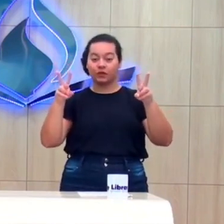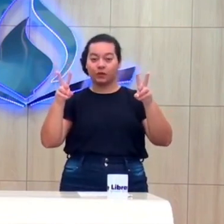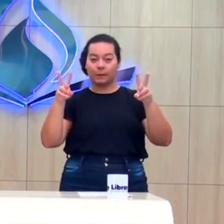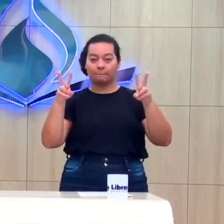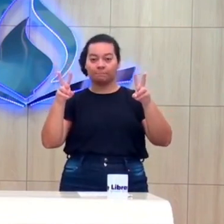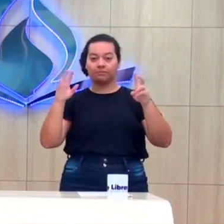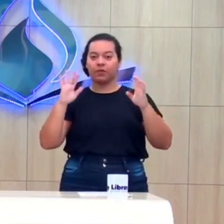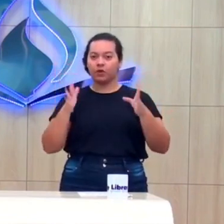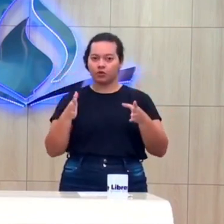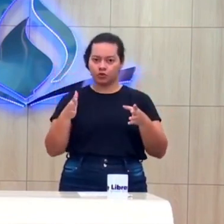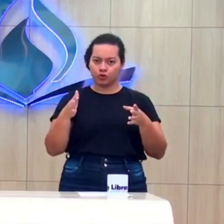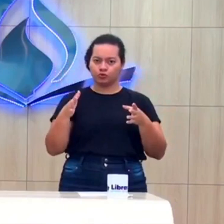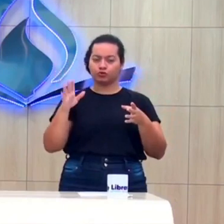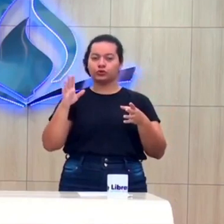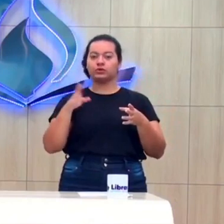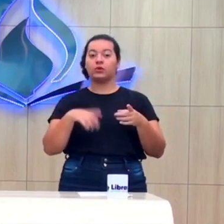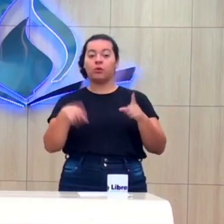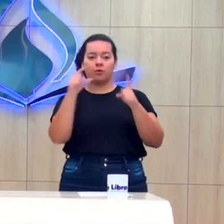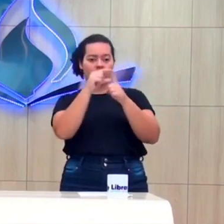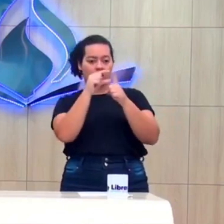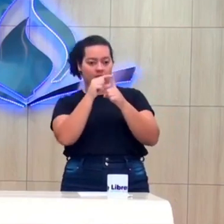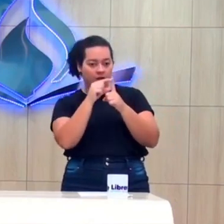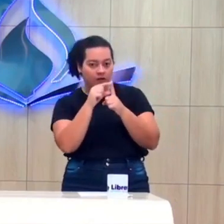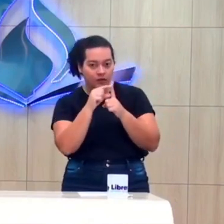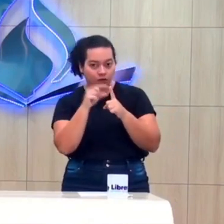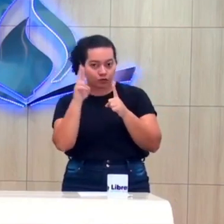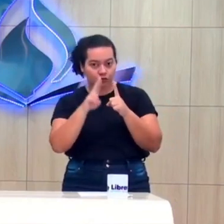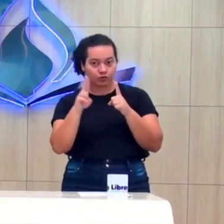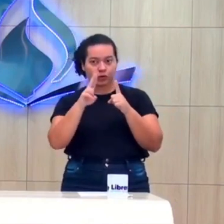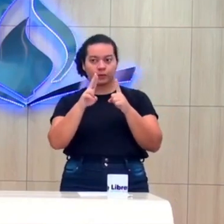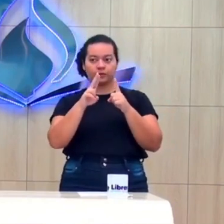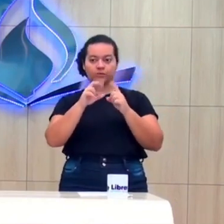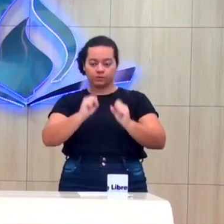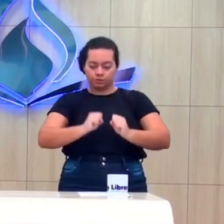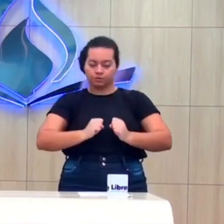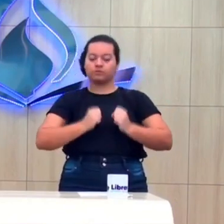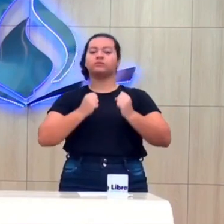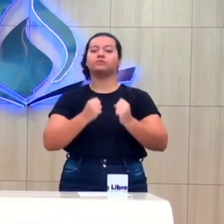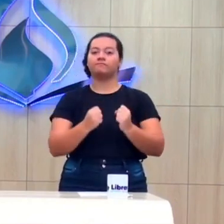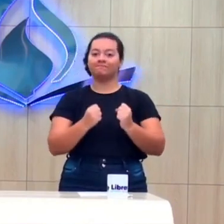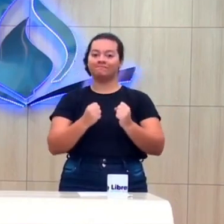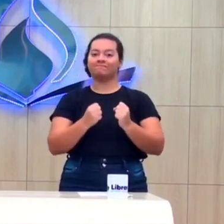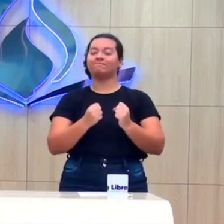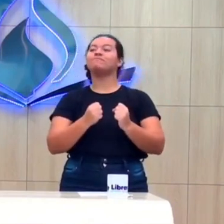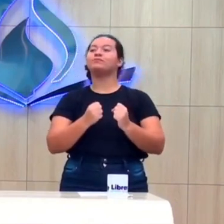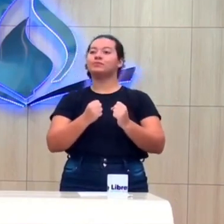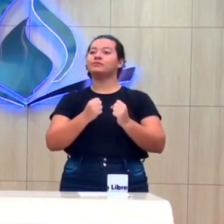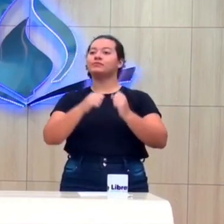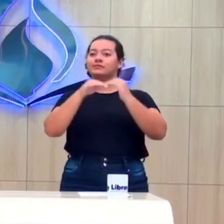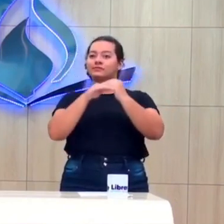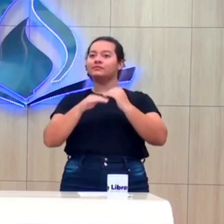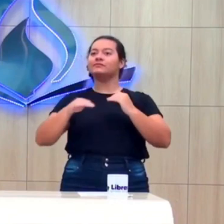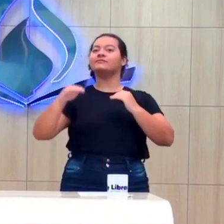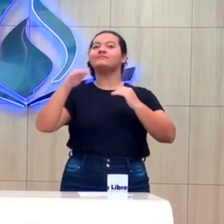importante que hoje está em uso é deles ter firmeza do